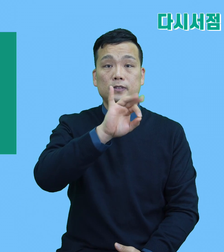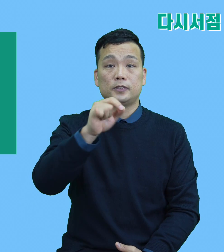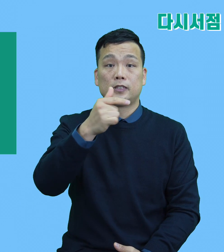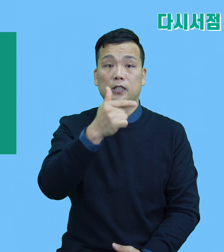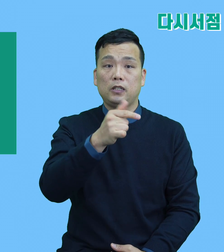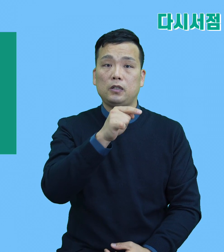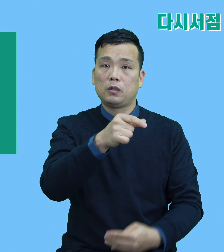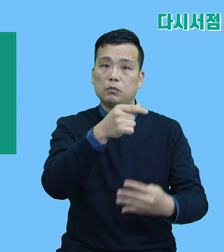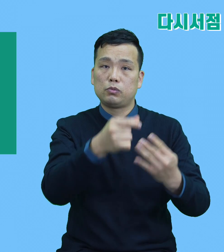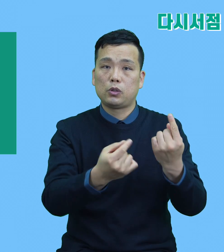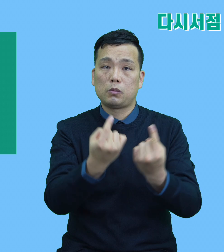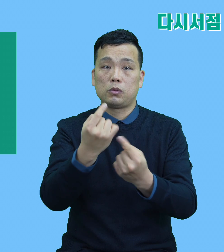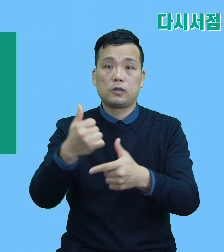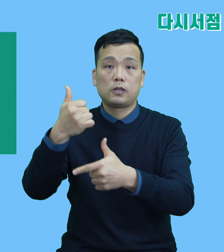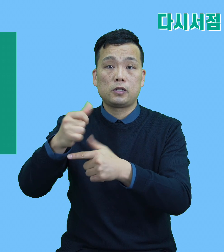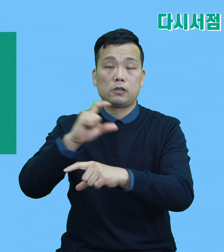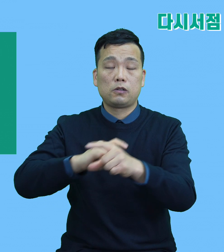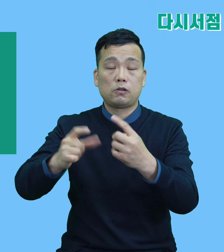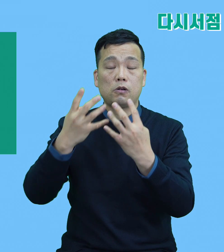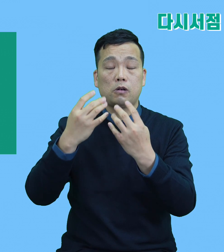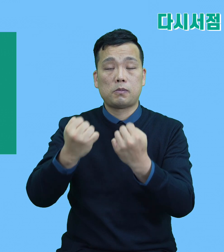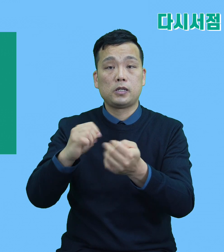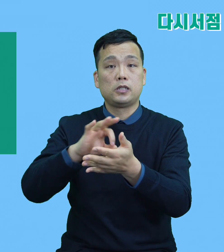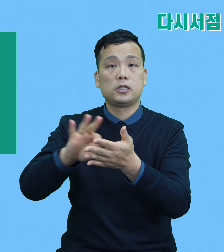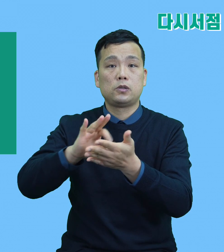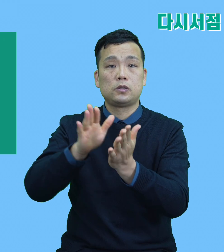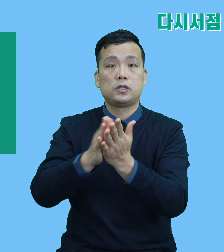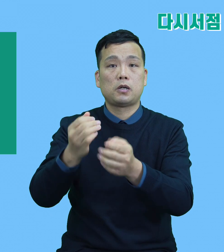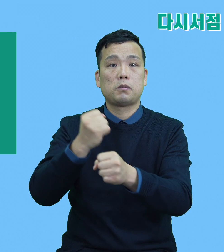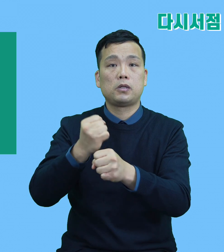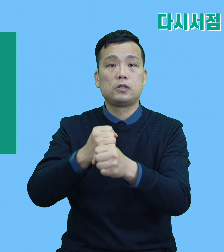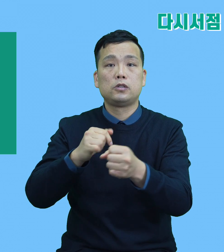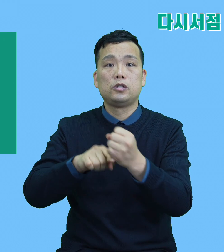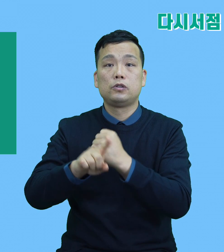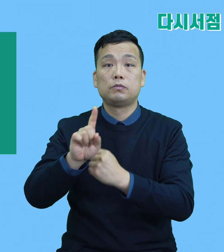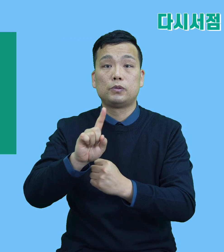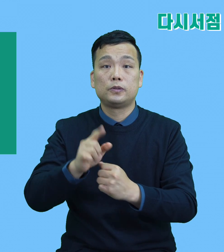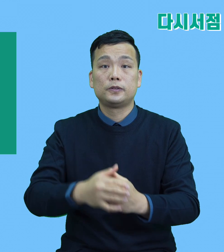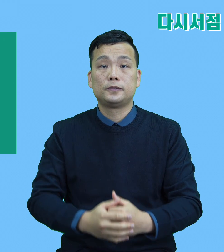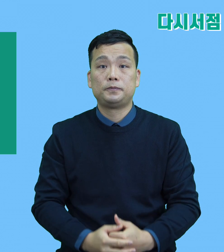인디자인이 아니라 한글 프로그램으로 책을 만드시는 이유가 있을 것 같은데요.